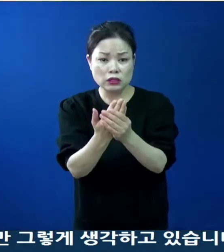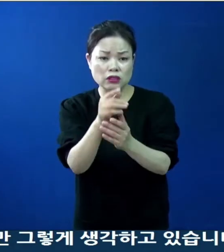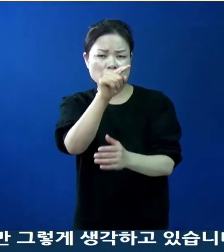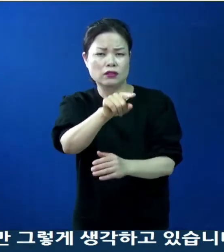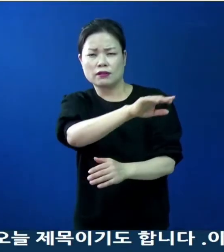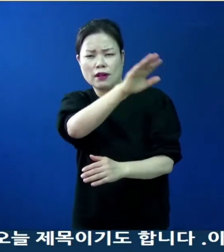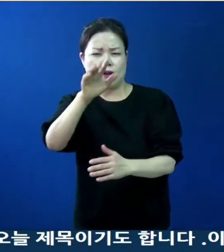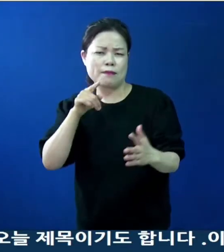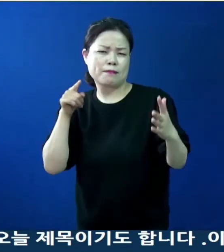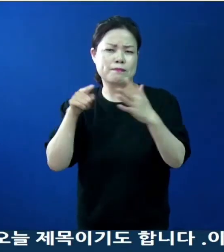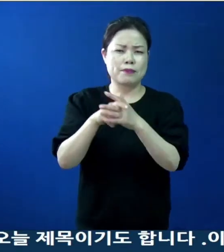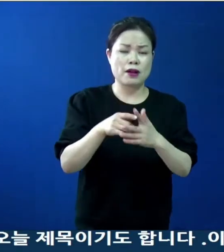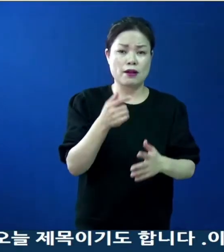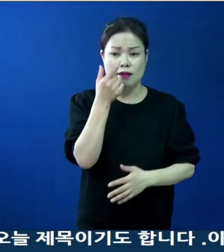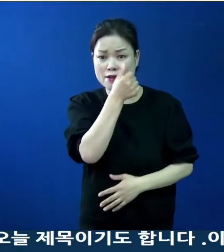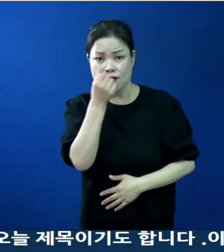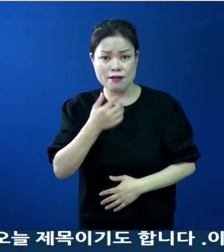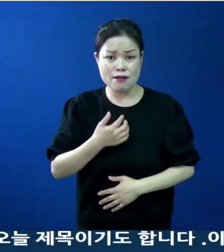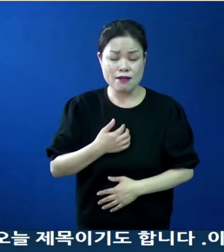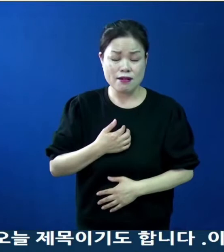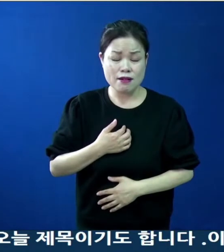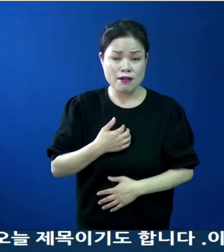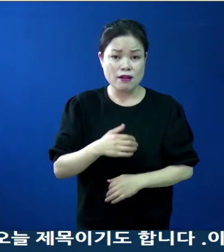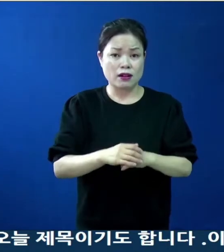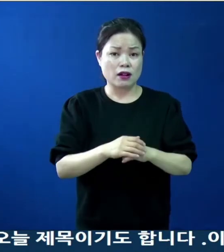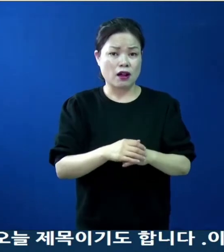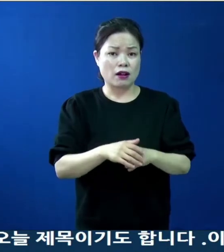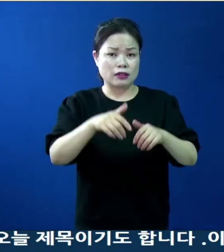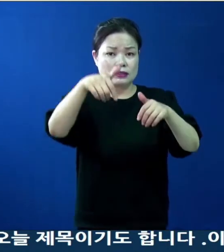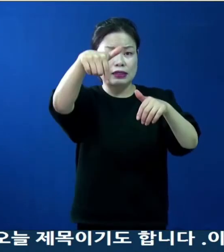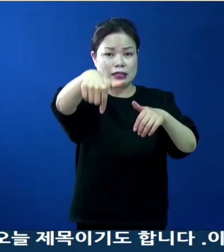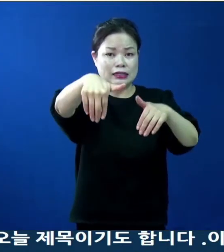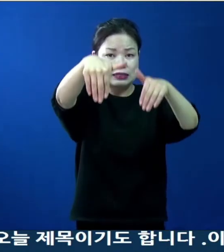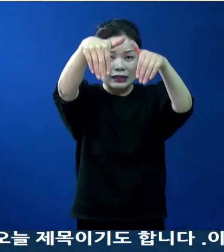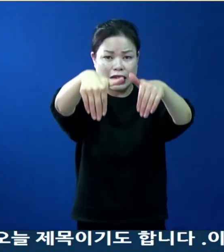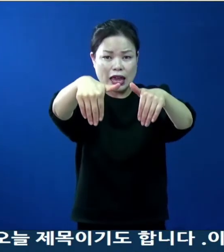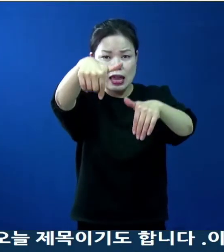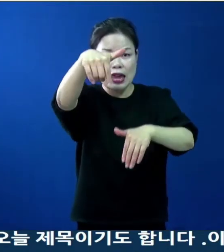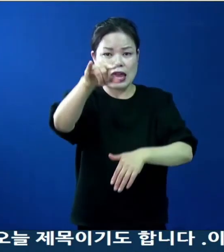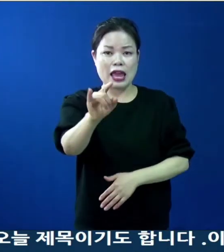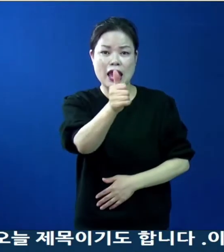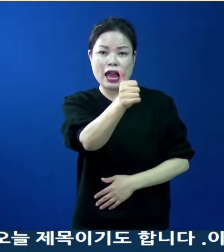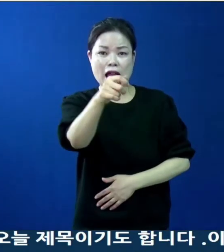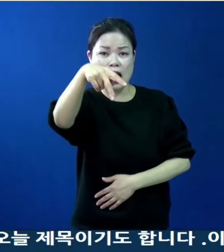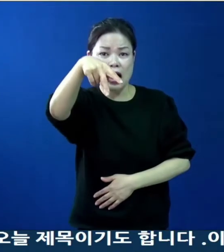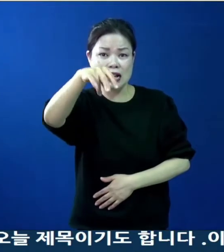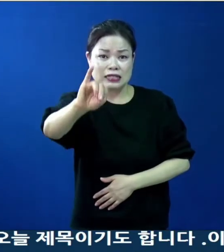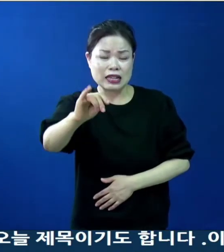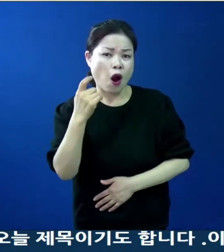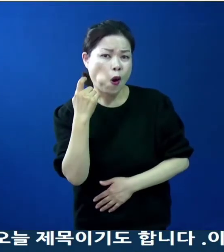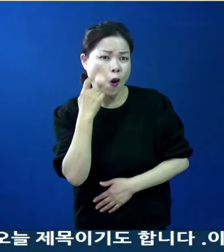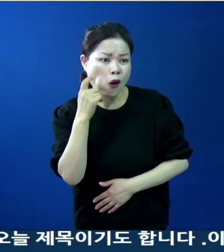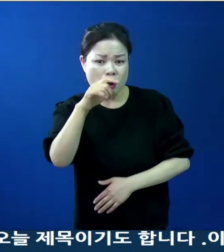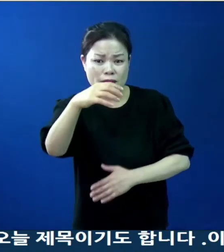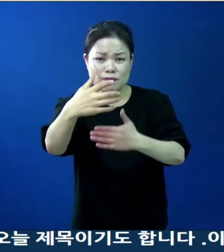다 알고 있다는 겁니다. 게하시가 거짓말하고 있는 거, 품고 있던 마음과 행동들 나는 다